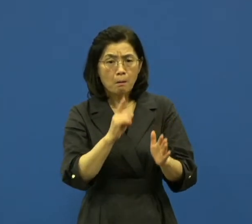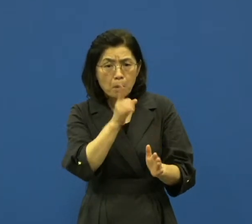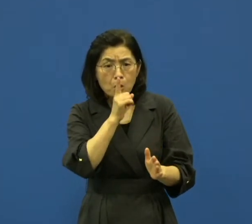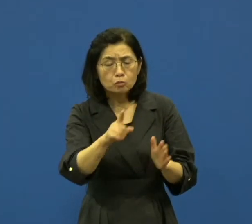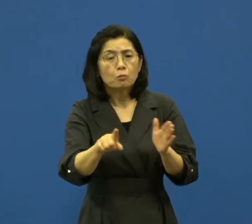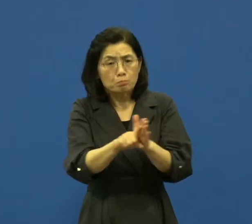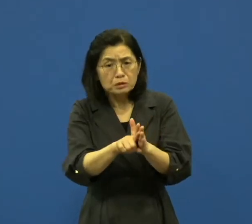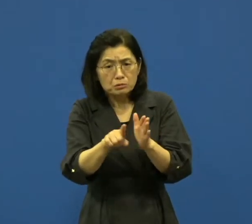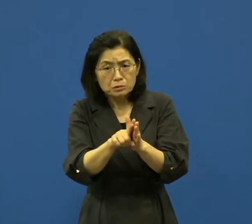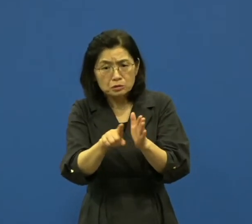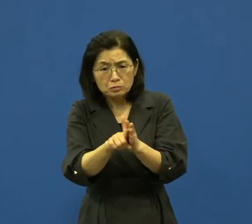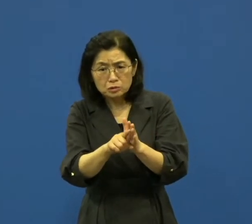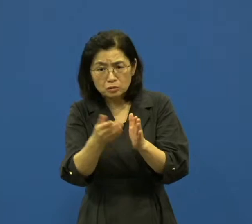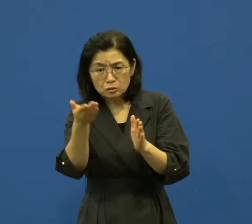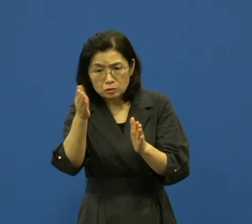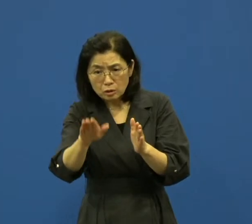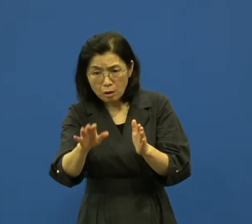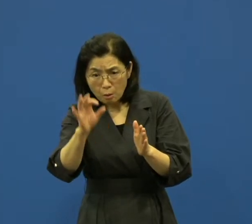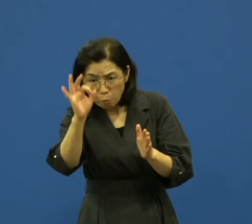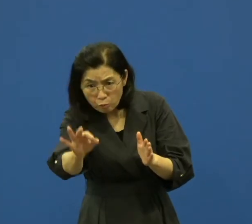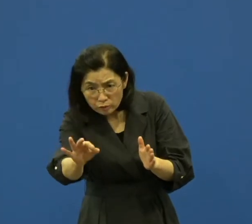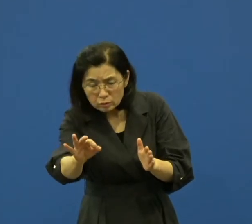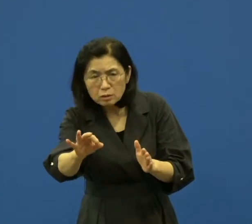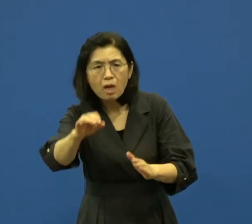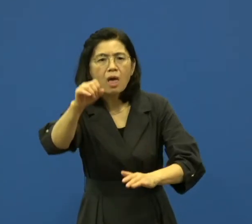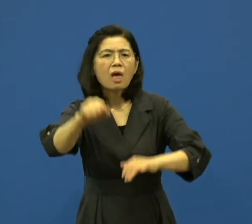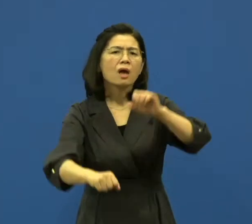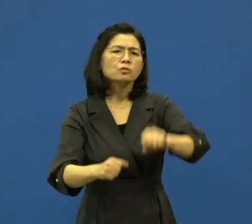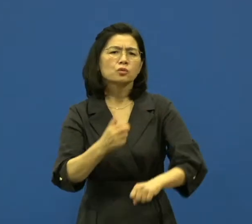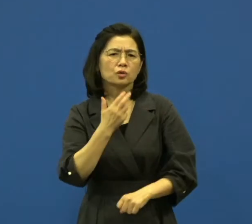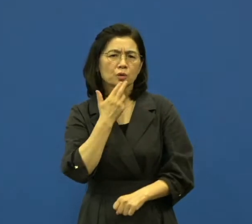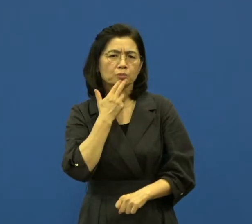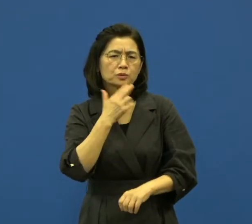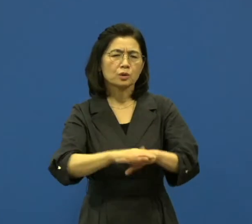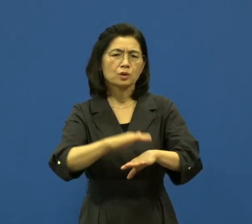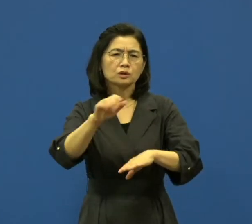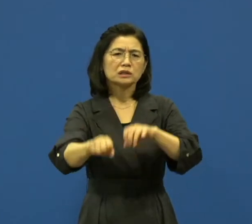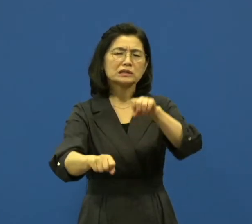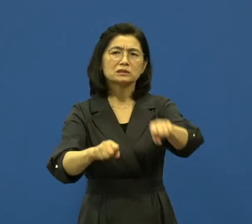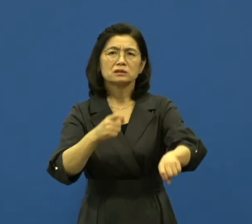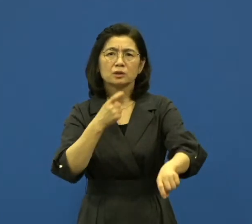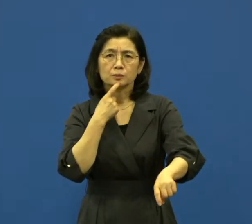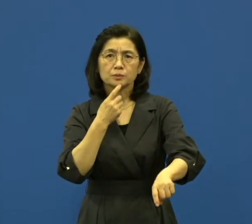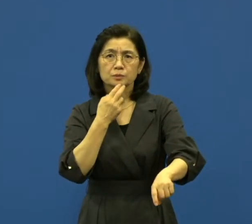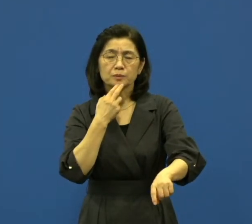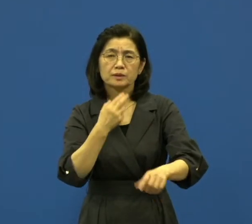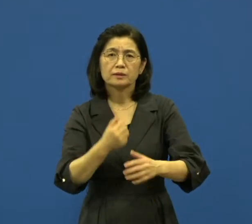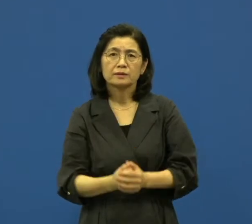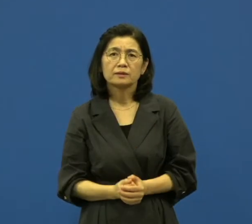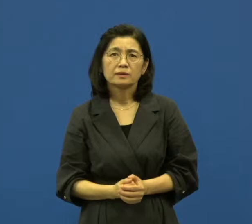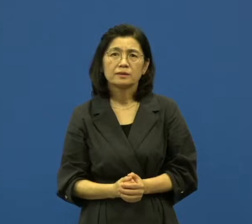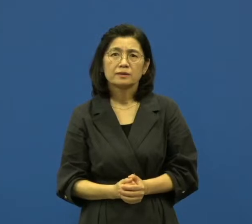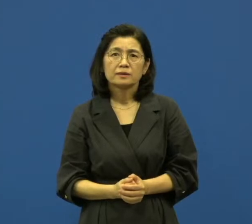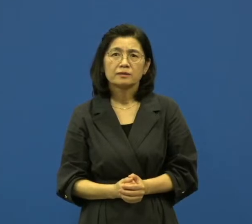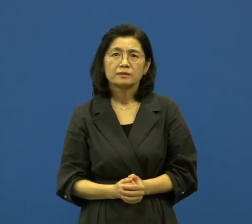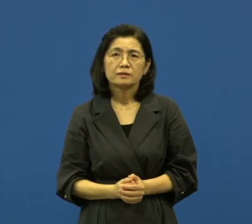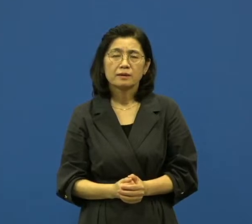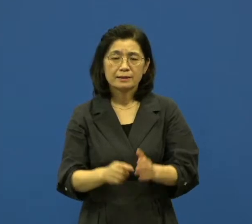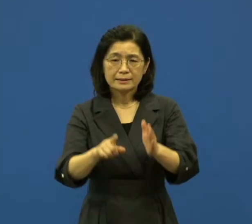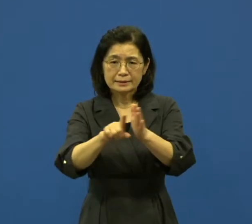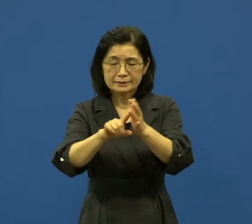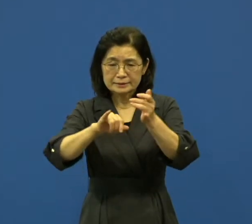많아요. 여러분, 성경을 보십시오. 오늘 복음서에서 보면 믿음은 행동이에요. 구약도